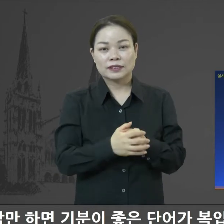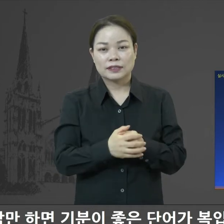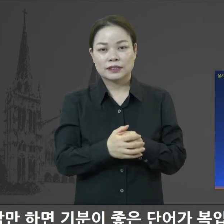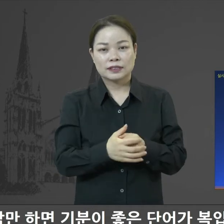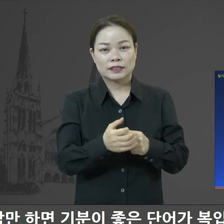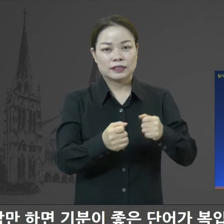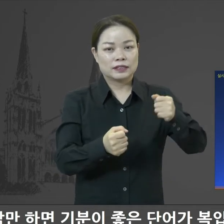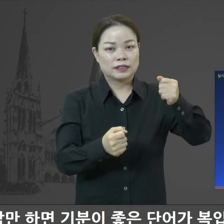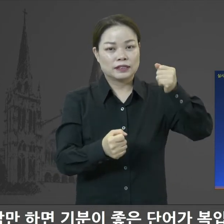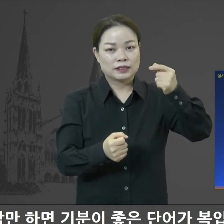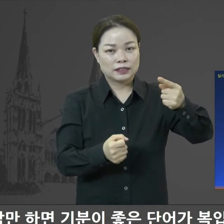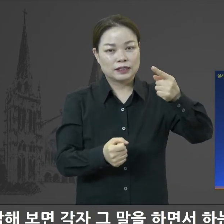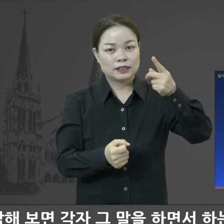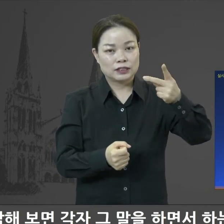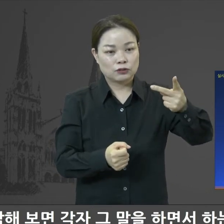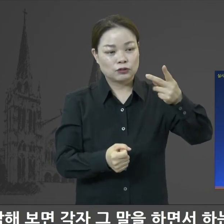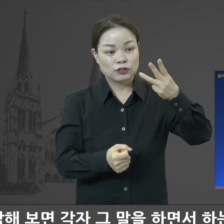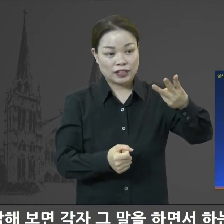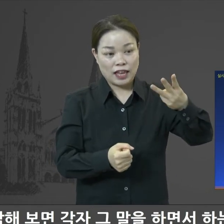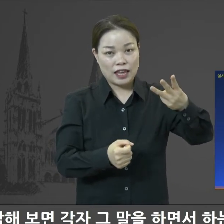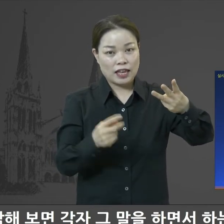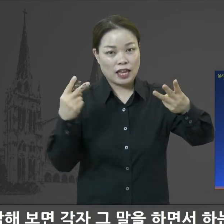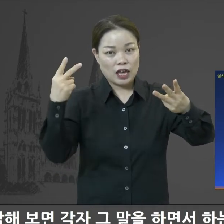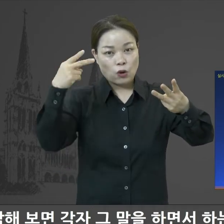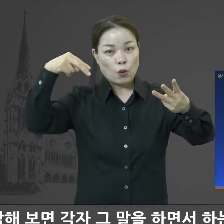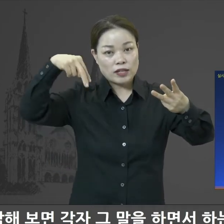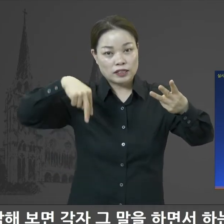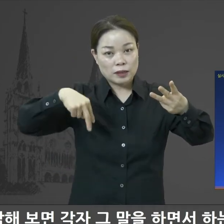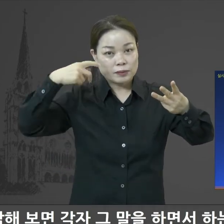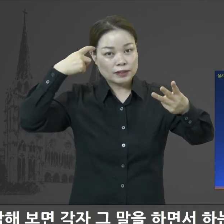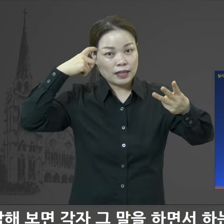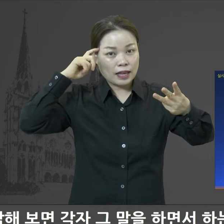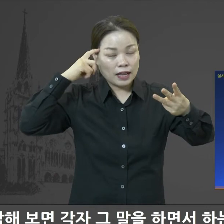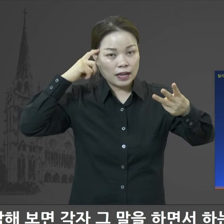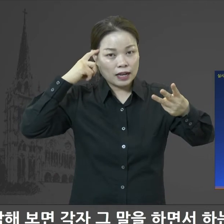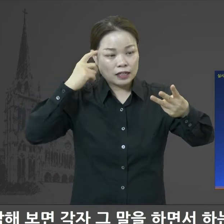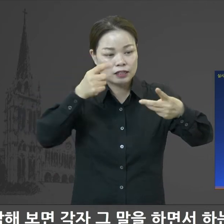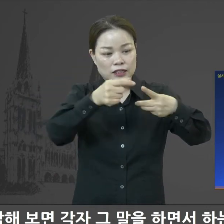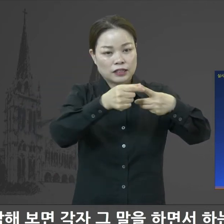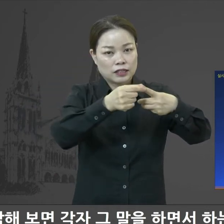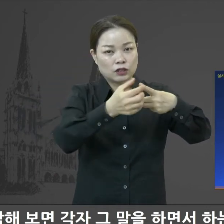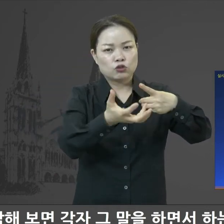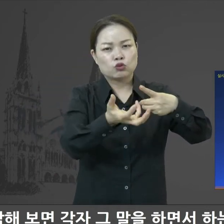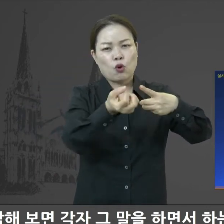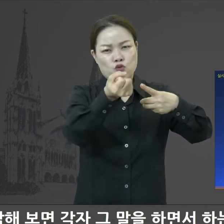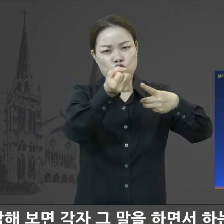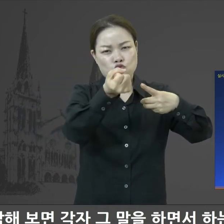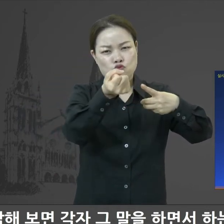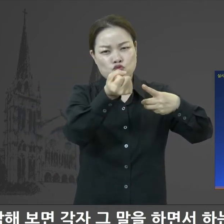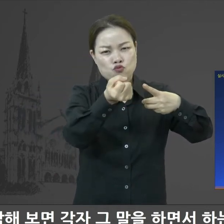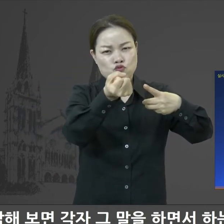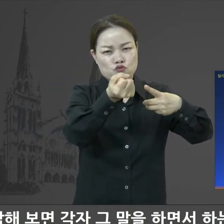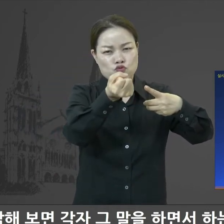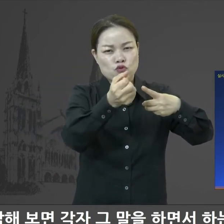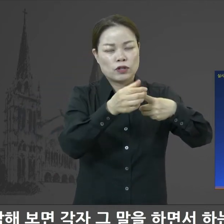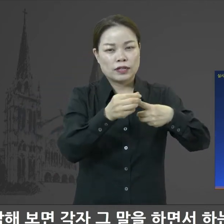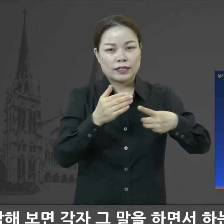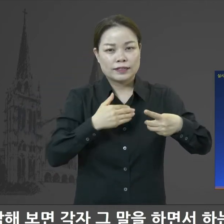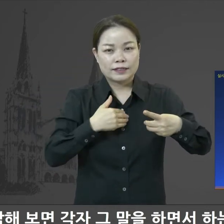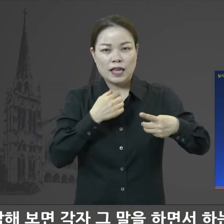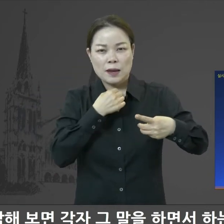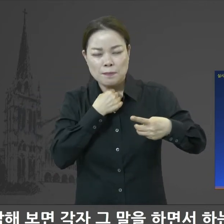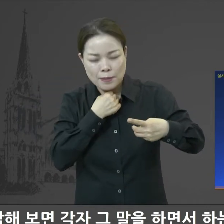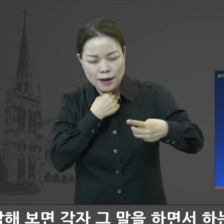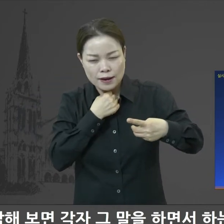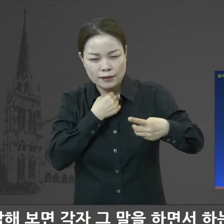가지의 관점에서 복을 얘기하는 것 같아요. 첫 번째는 뭐냐면 소유의 관점이죠. 다시 말하면 내가 바라는